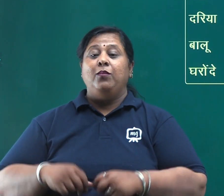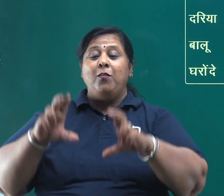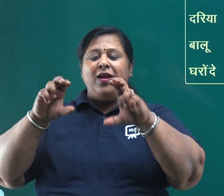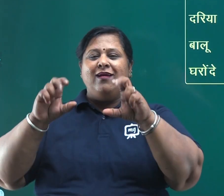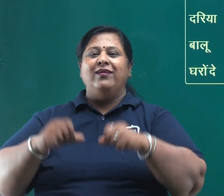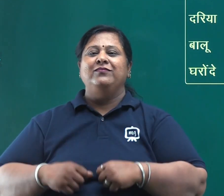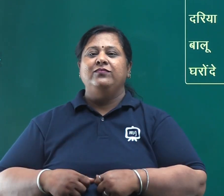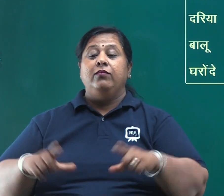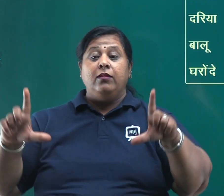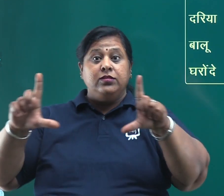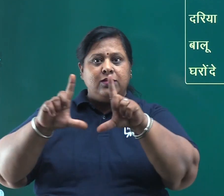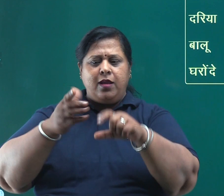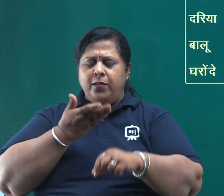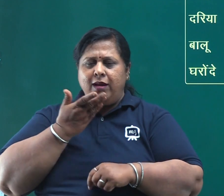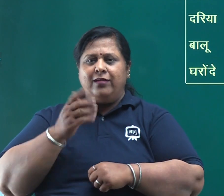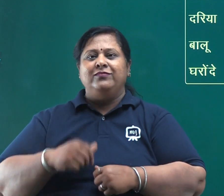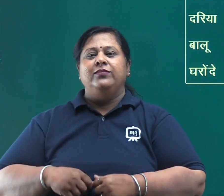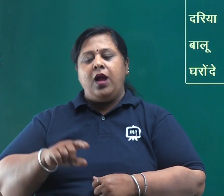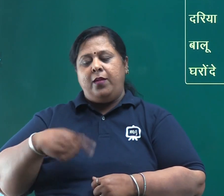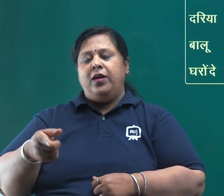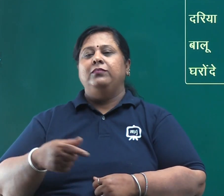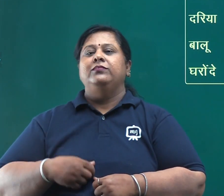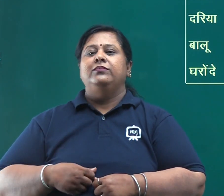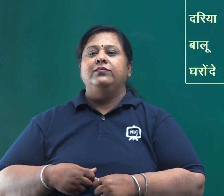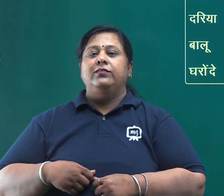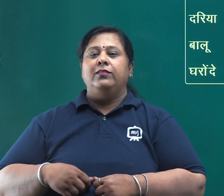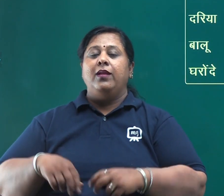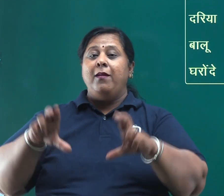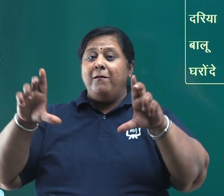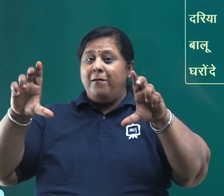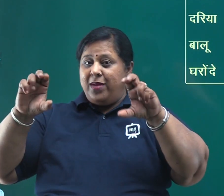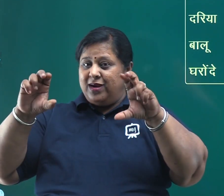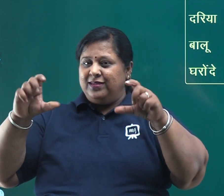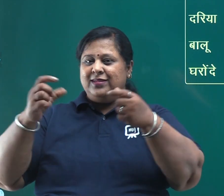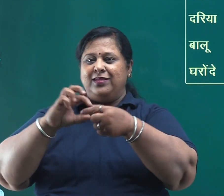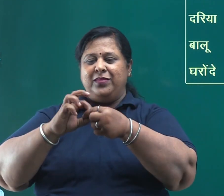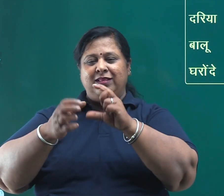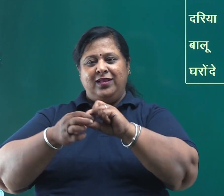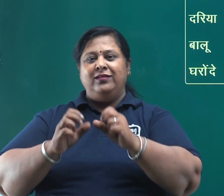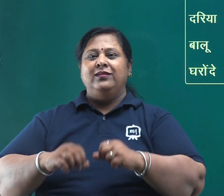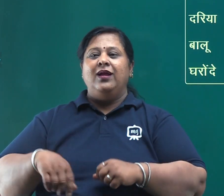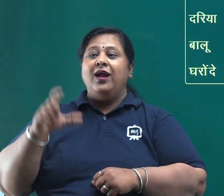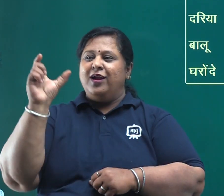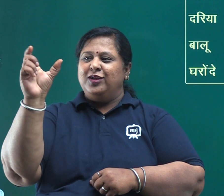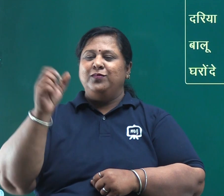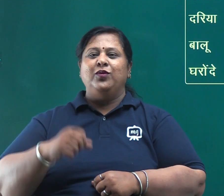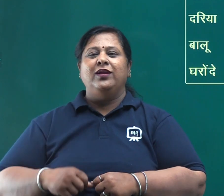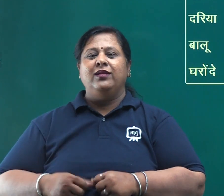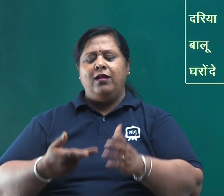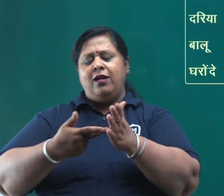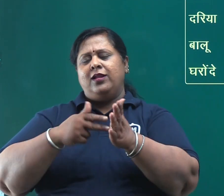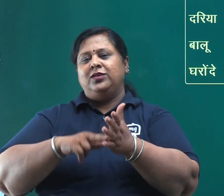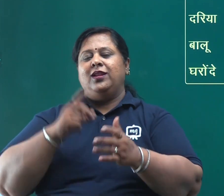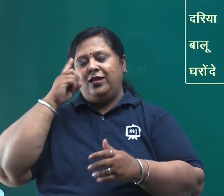का सार पढ़ा। अब हम पाठ से संबंधित कठिन शब्दों के